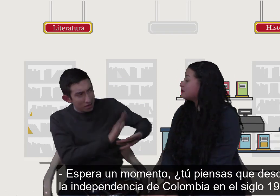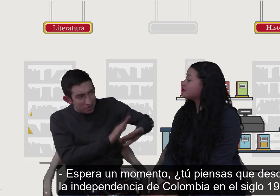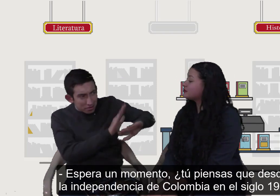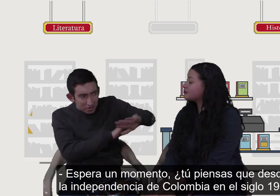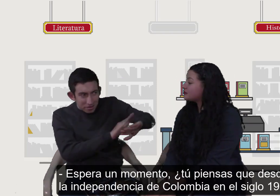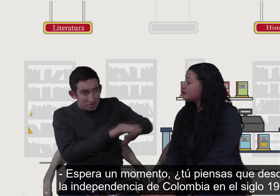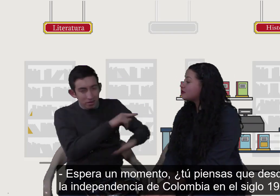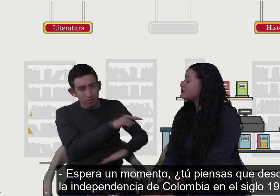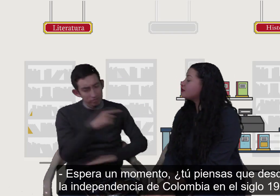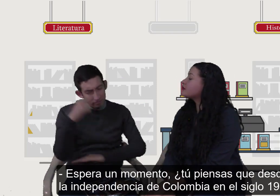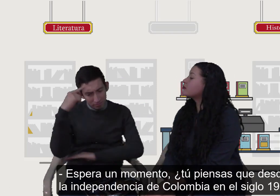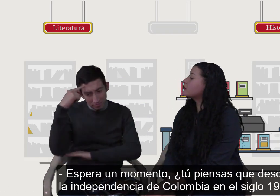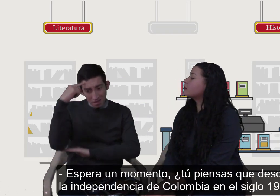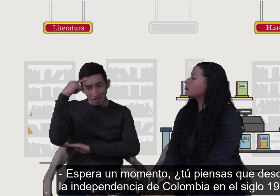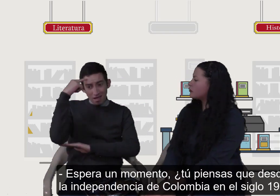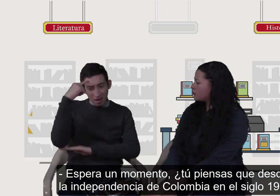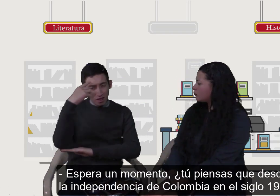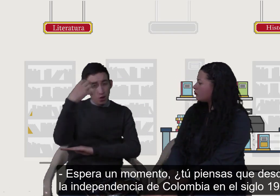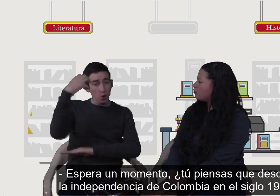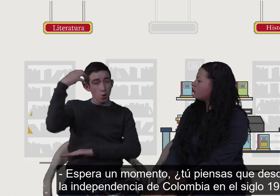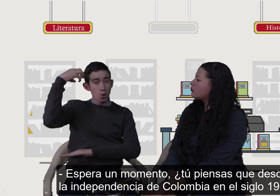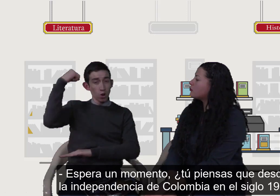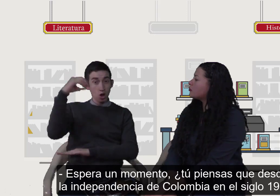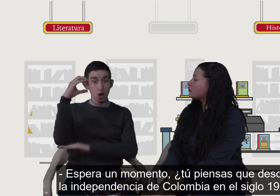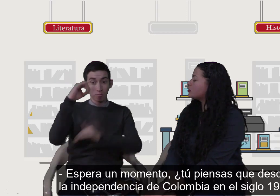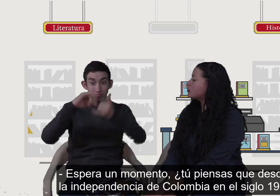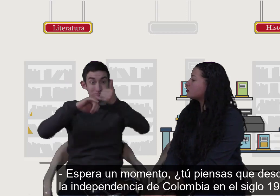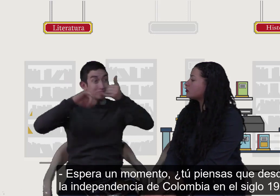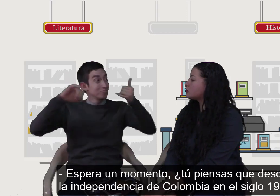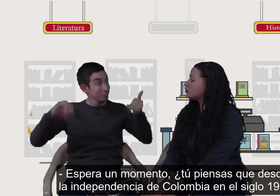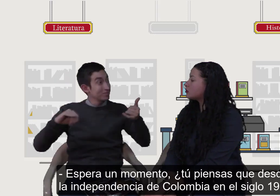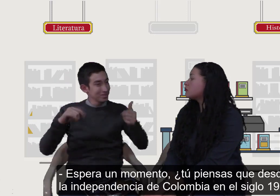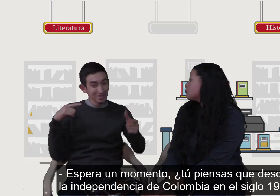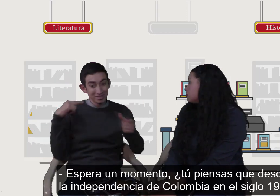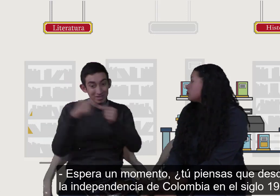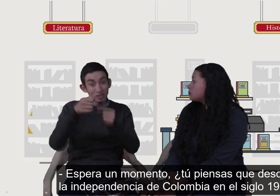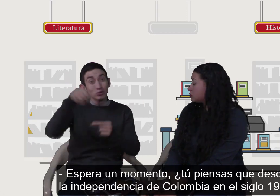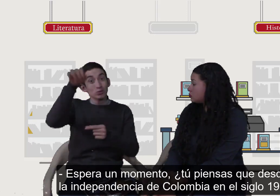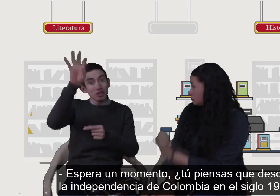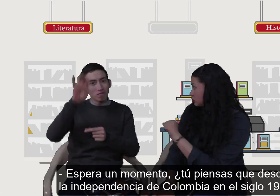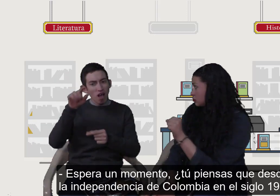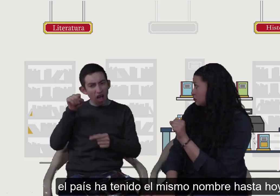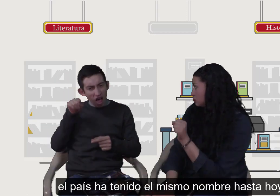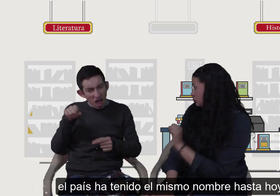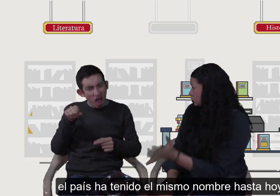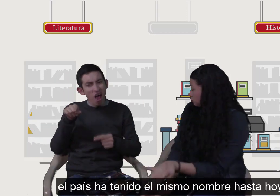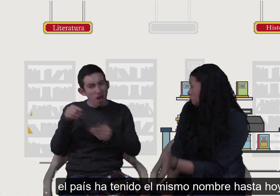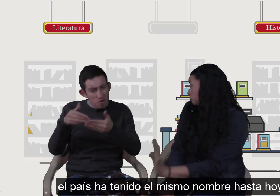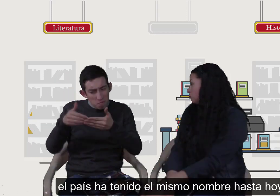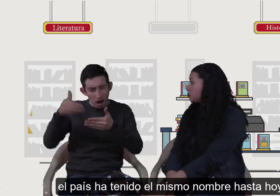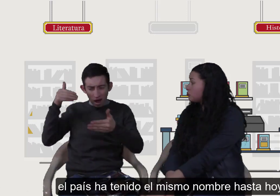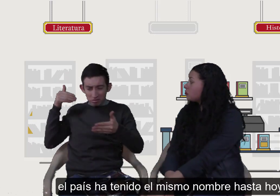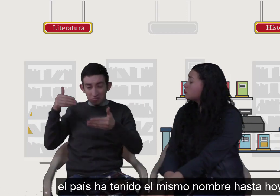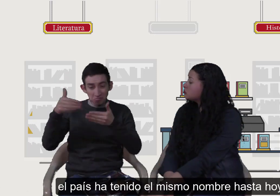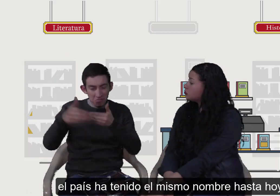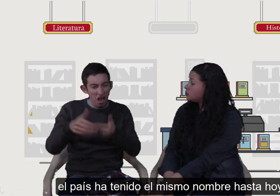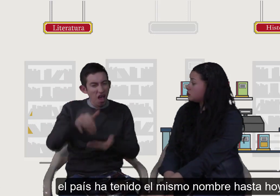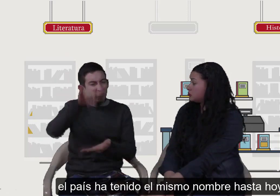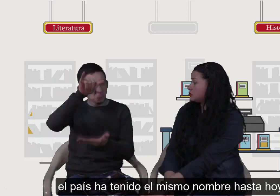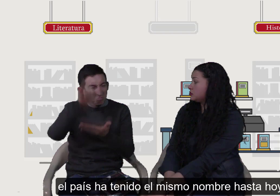Espera un momento, ¿tú piensas que desde la independencia de Colombia en el siglo XIX el país ha tenido el